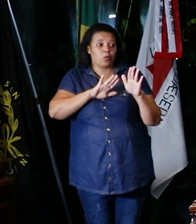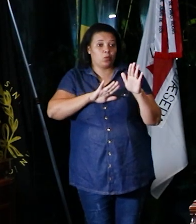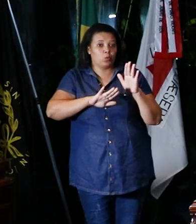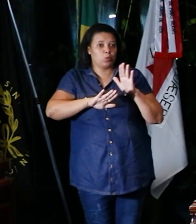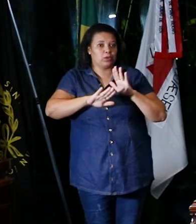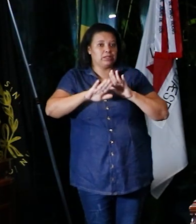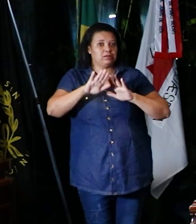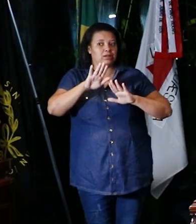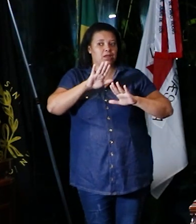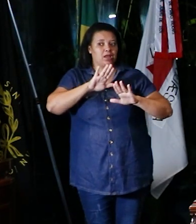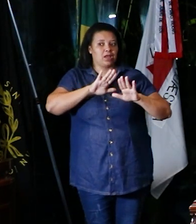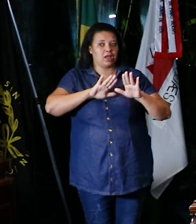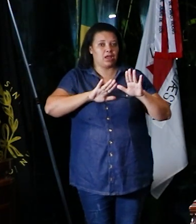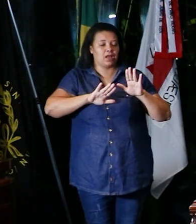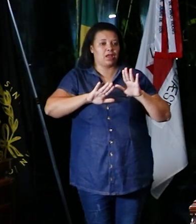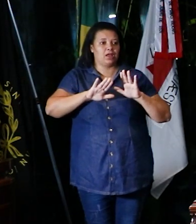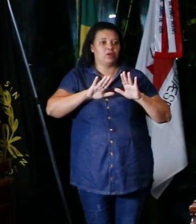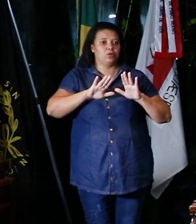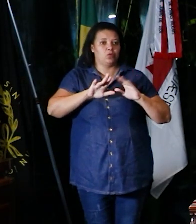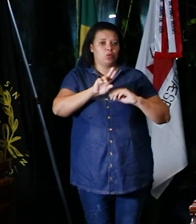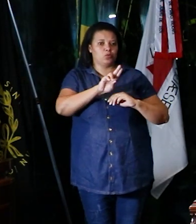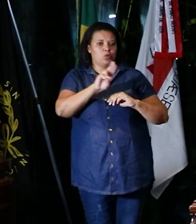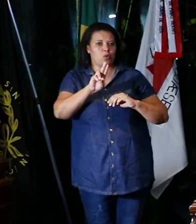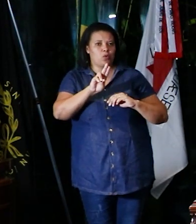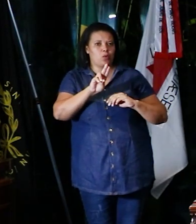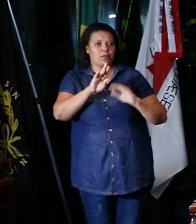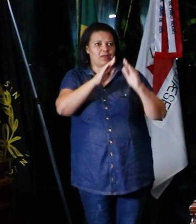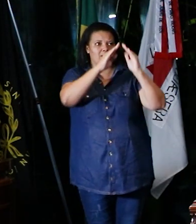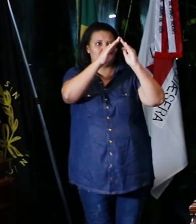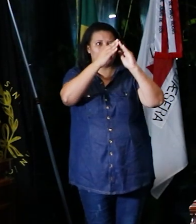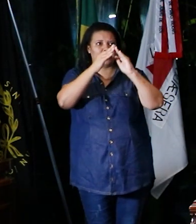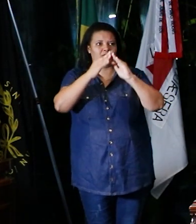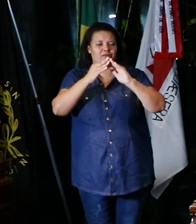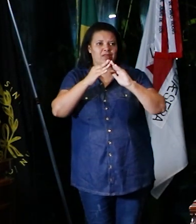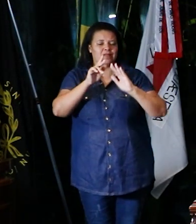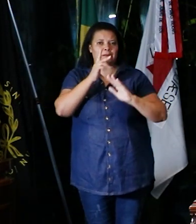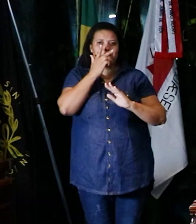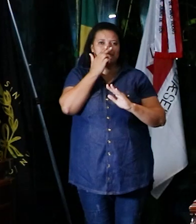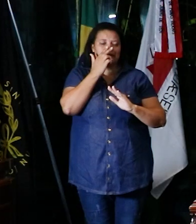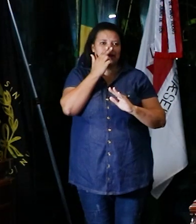como apelativos que tais o nome das favelas. Falam